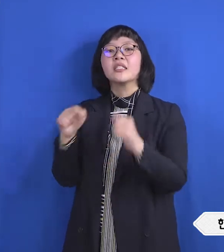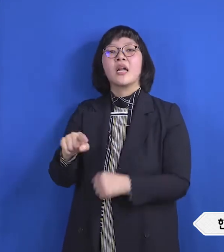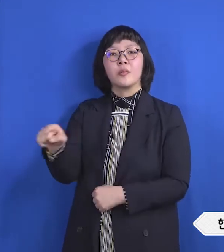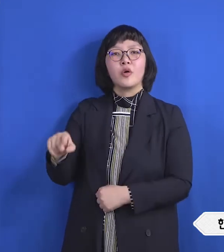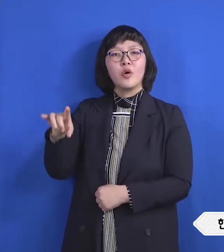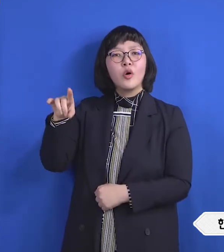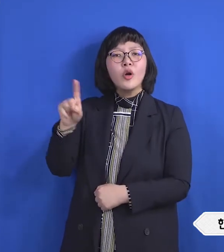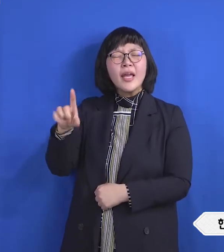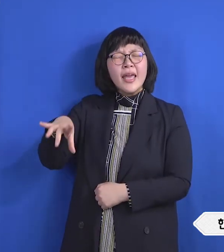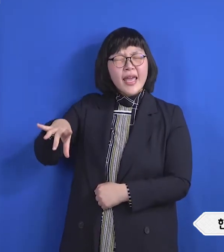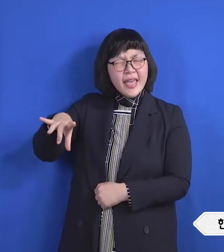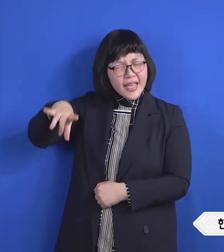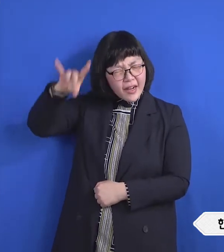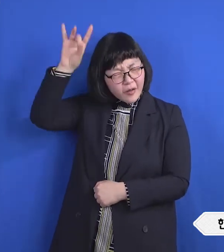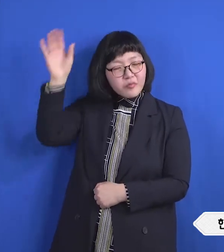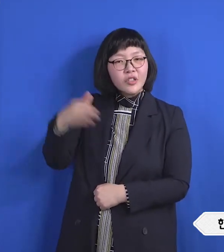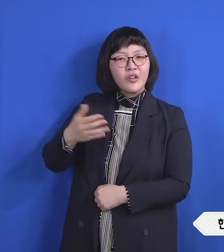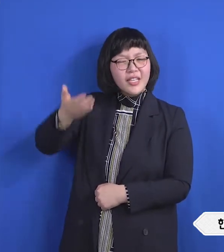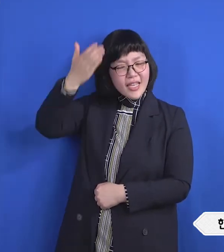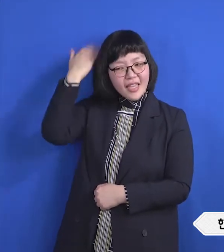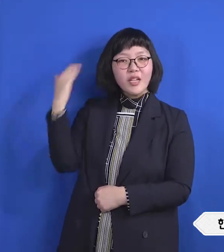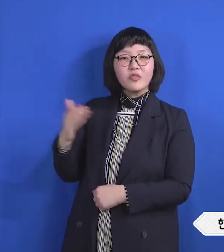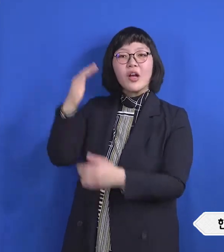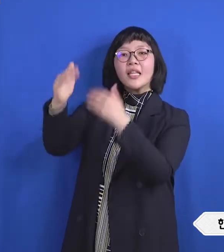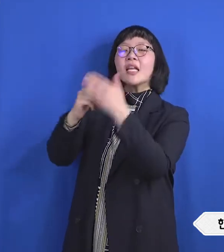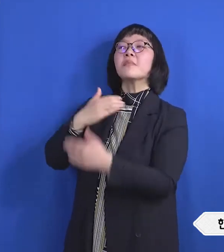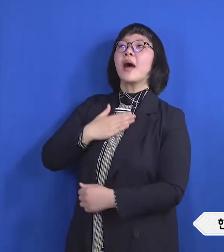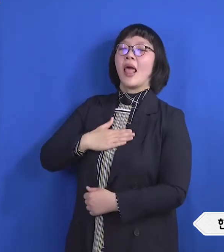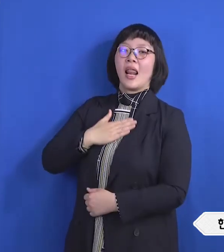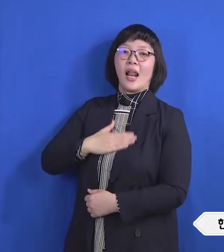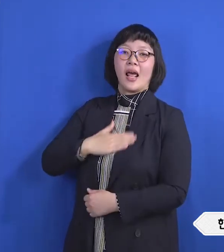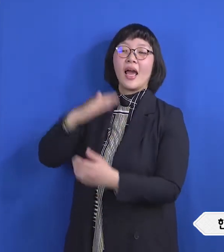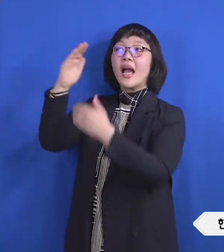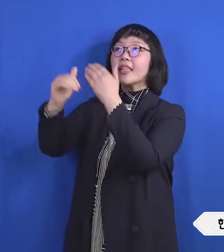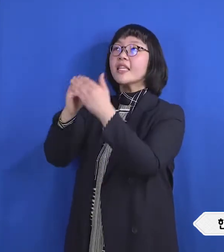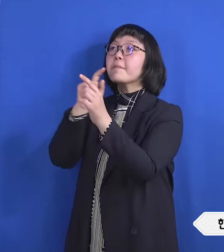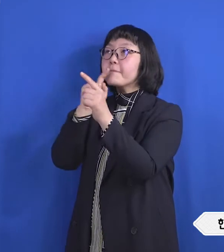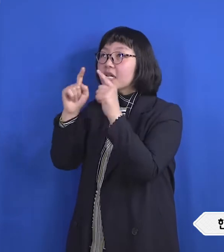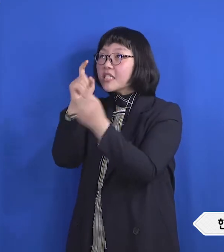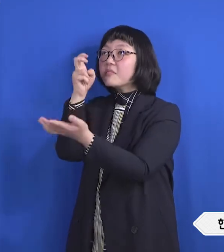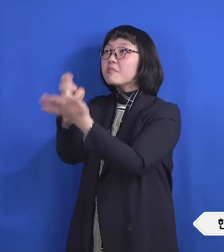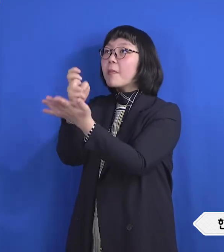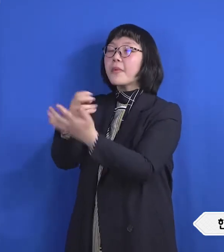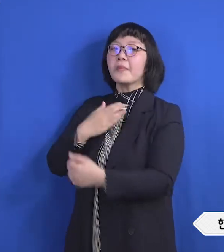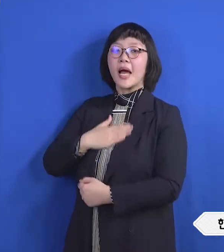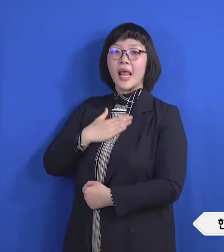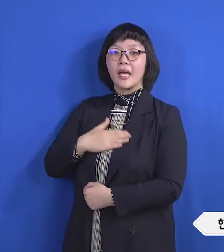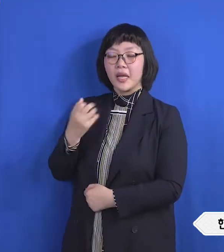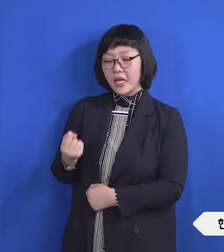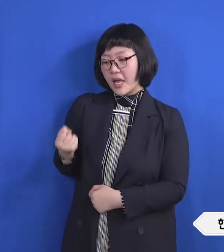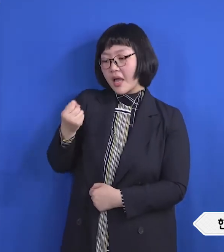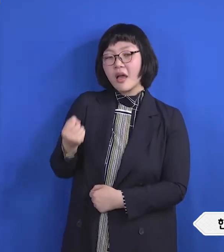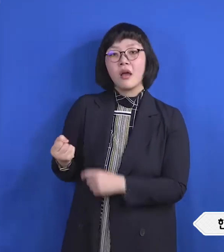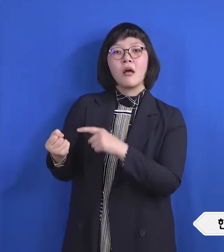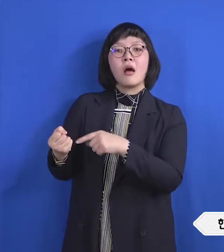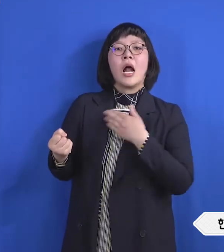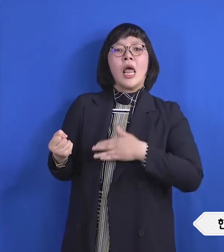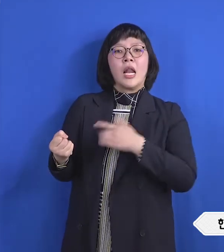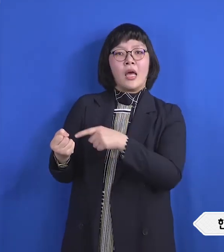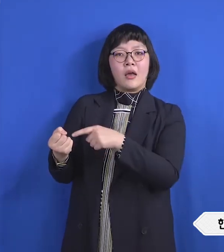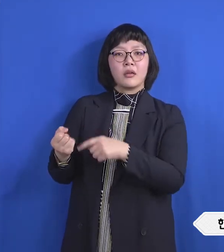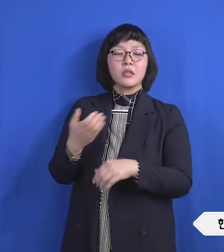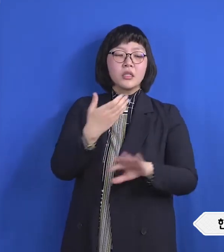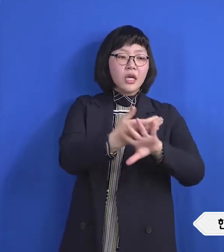유대인은 일찍부터 하나님을 아는 자들이고 또 하나님의 법인 이 율법을 가지고 있는 사람들입니다.